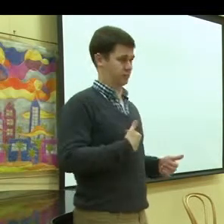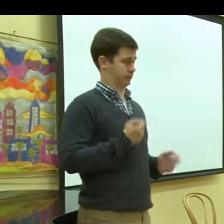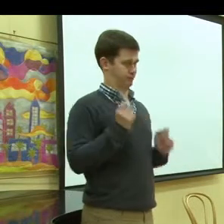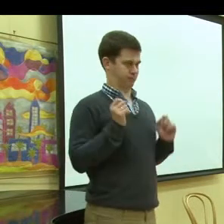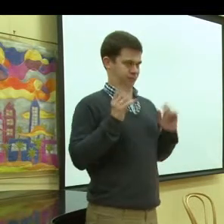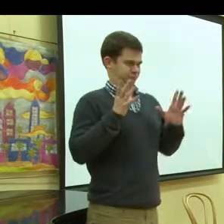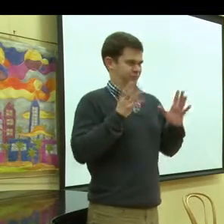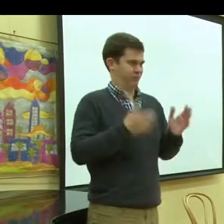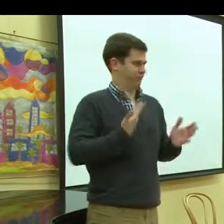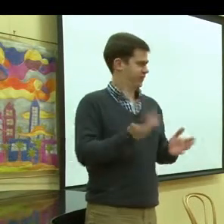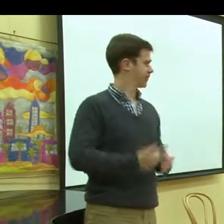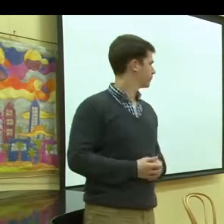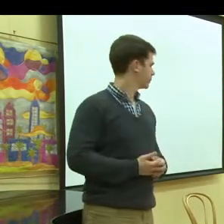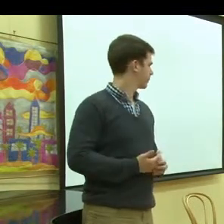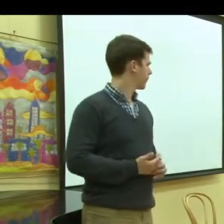zaskakujące.